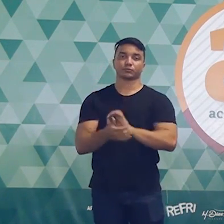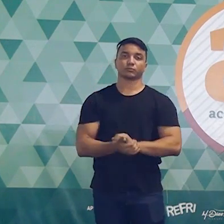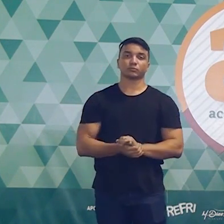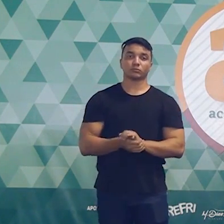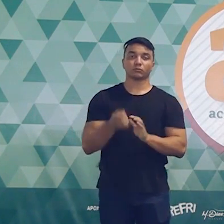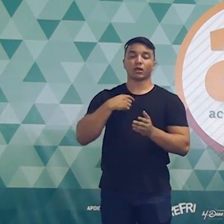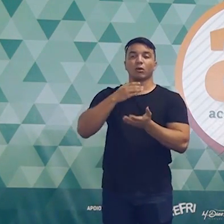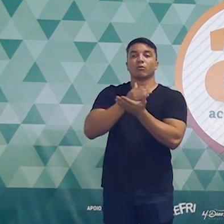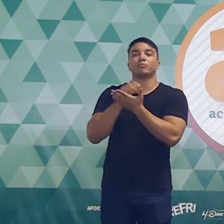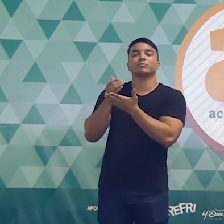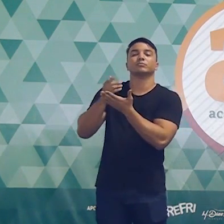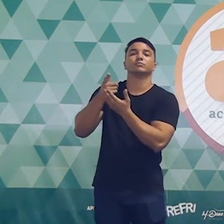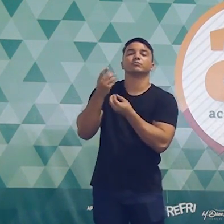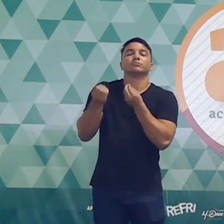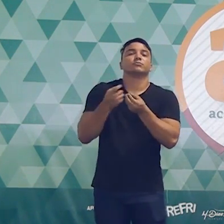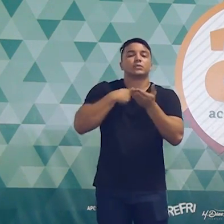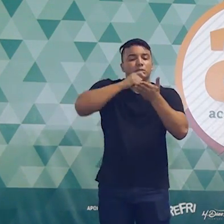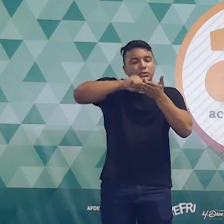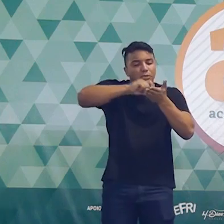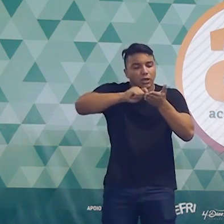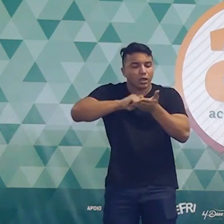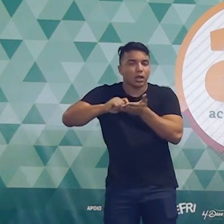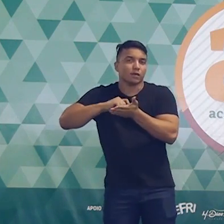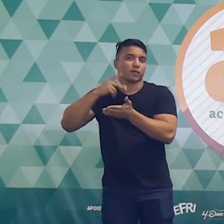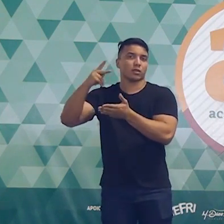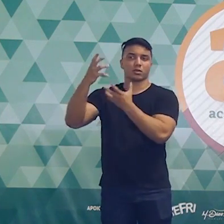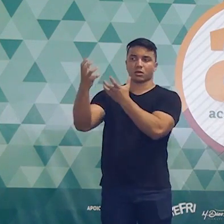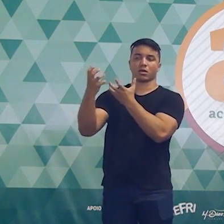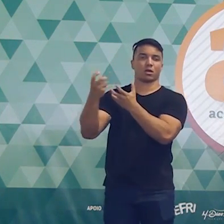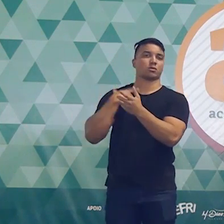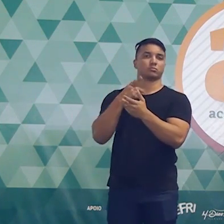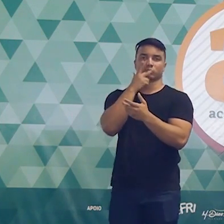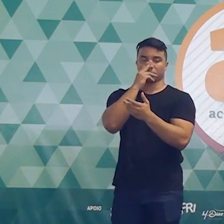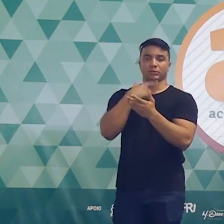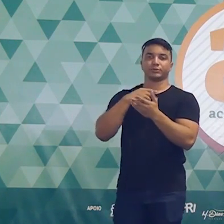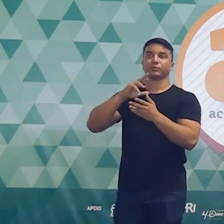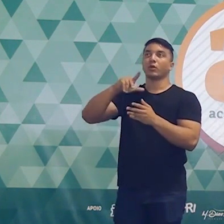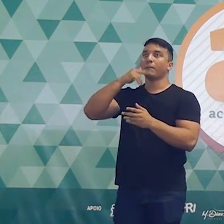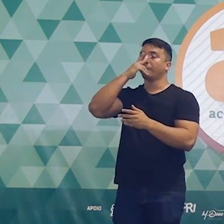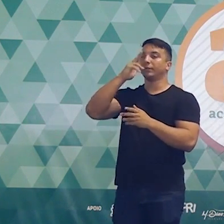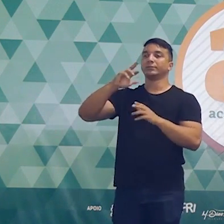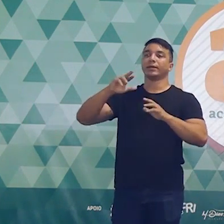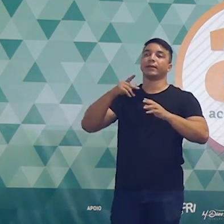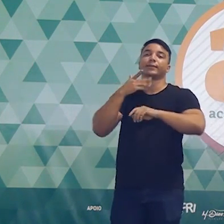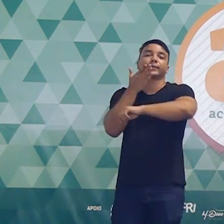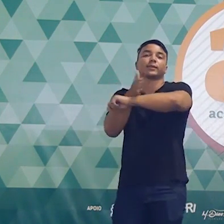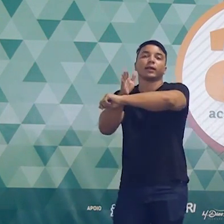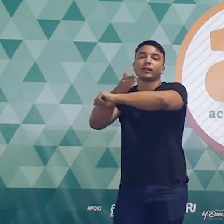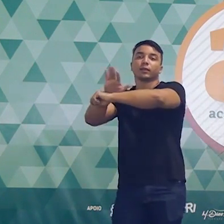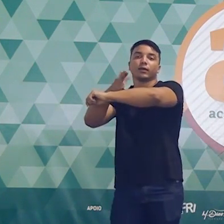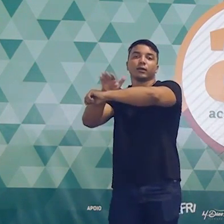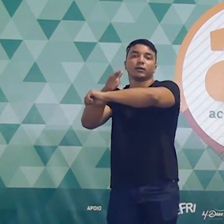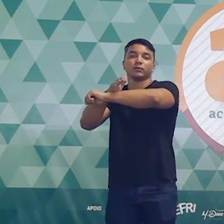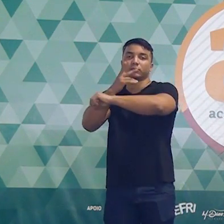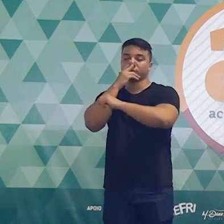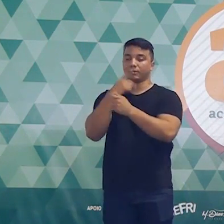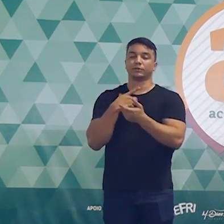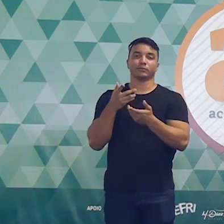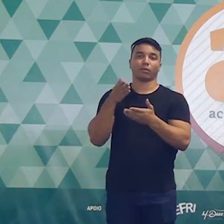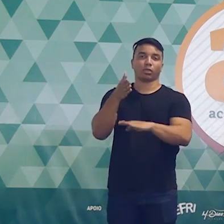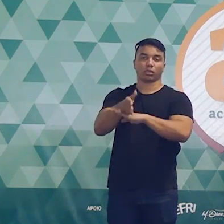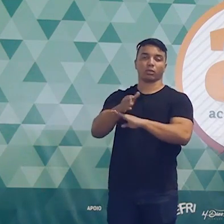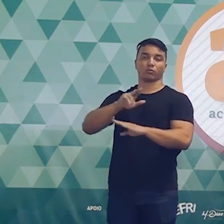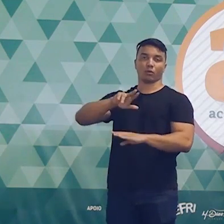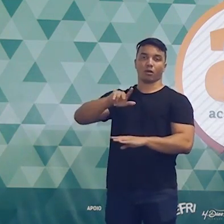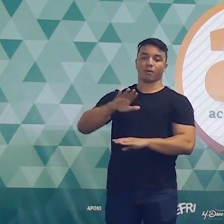gente escreva o que estão esperando ler e para que a gente não escreva o que foi treinado para ser apenado.